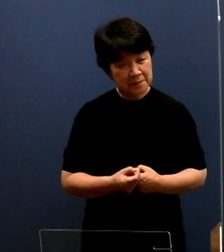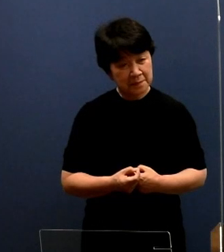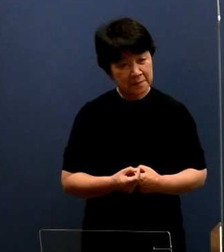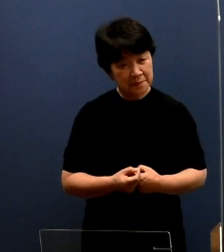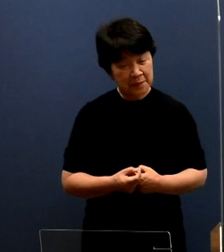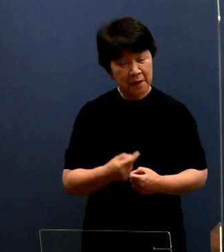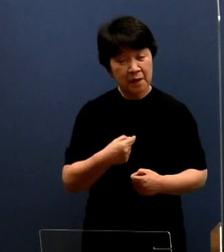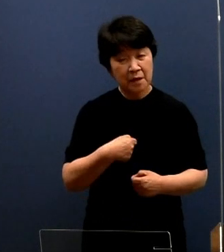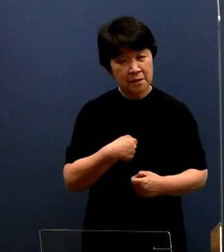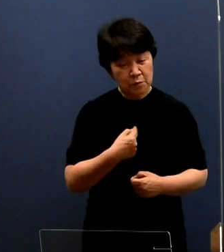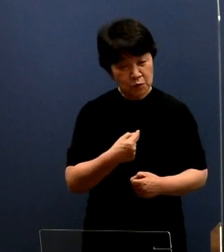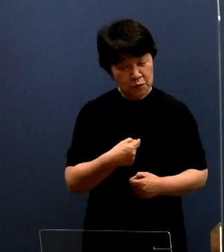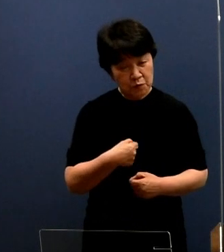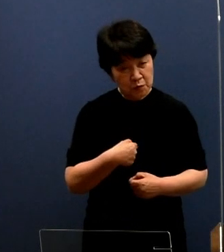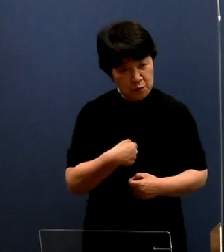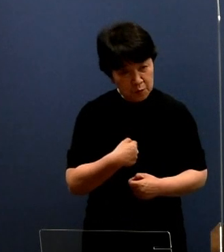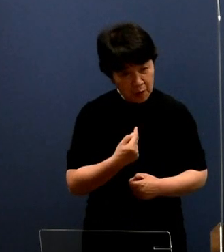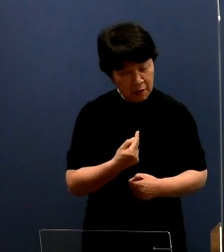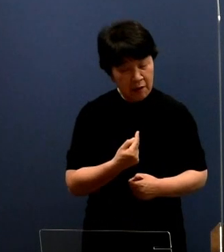私は